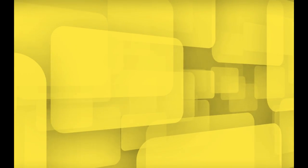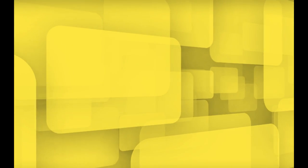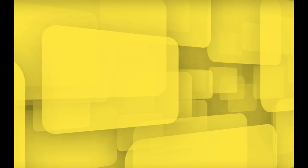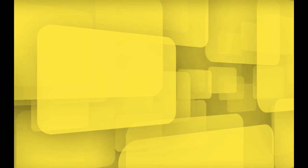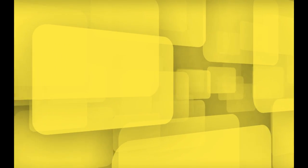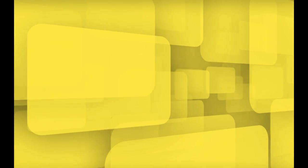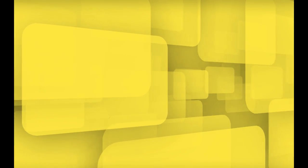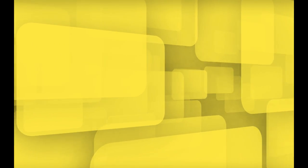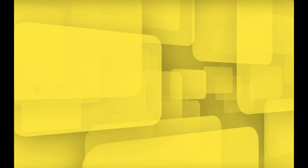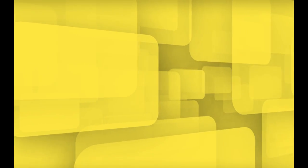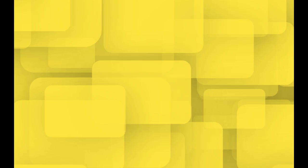Música